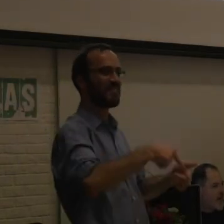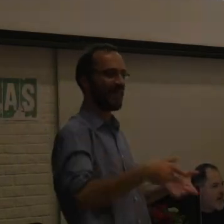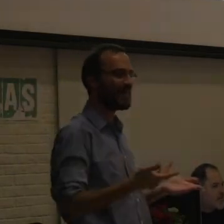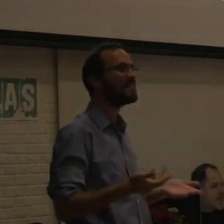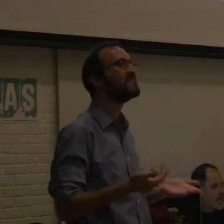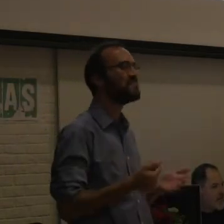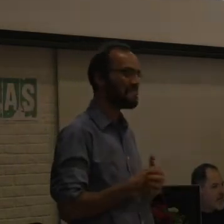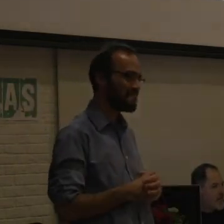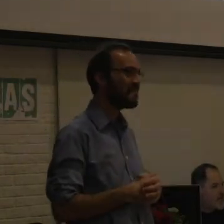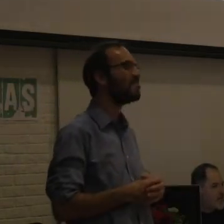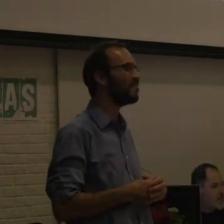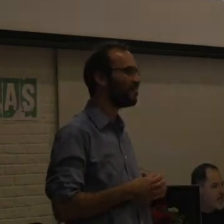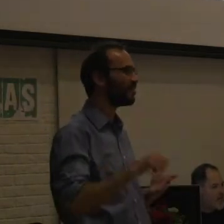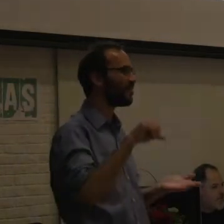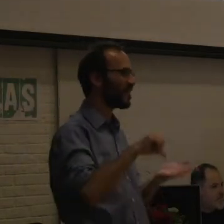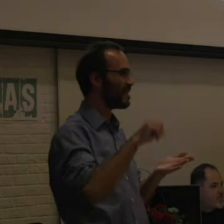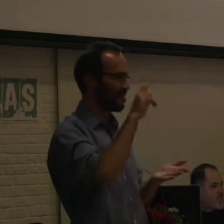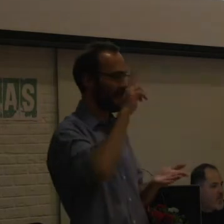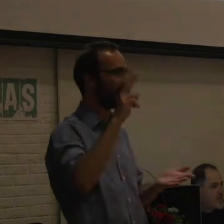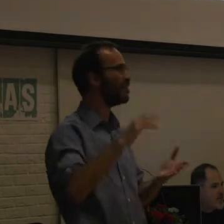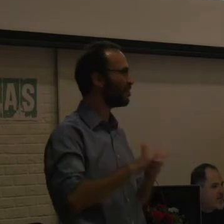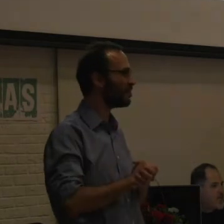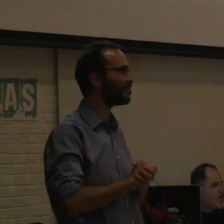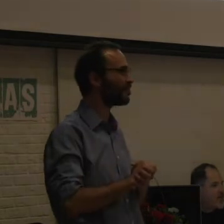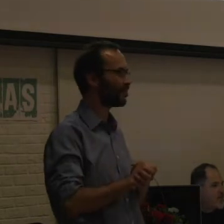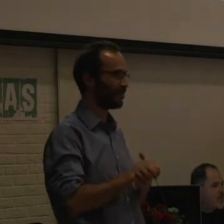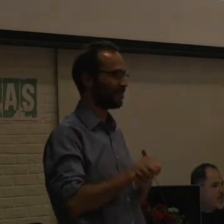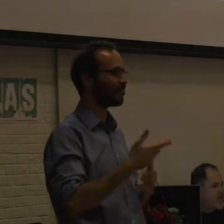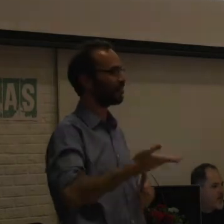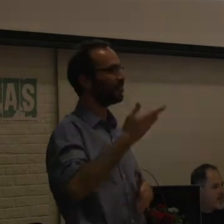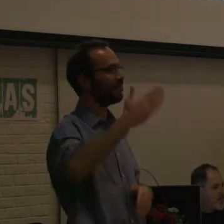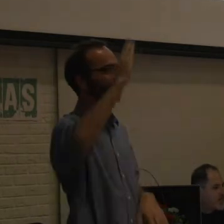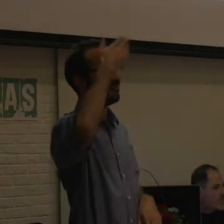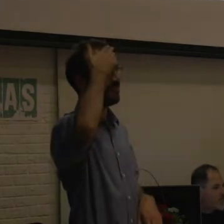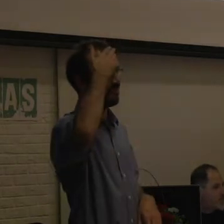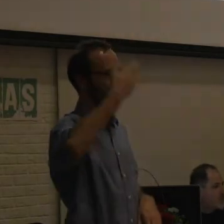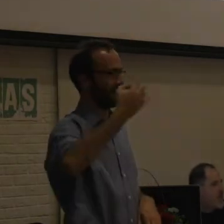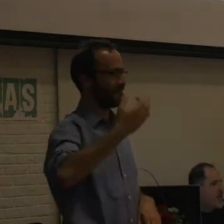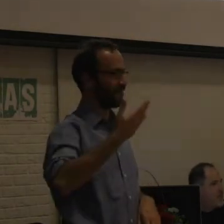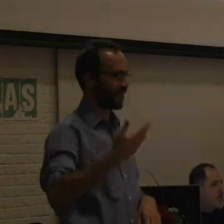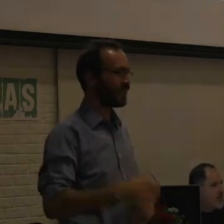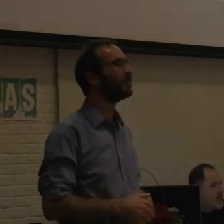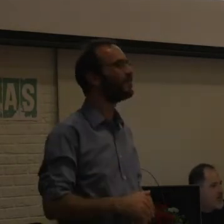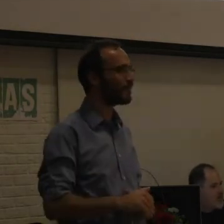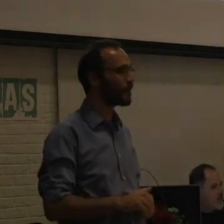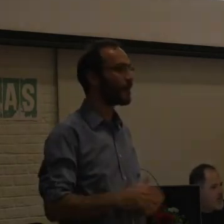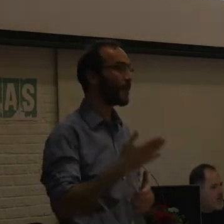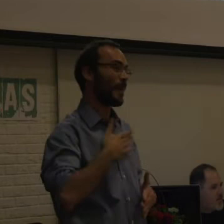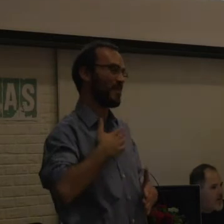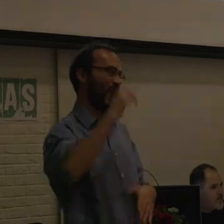aquí en el centro de Madrid, presidiendo el Salón del Prado. Así que esa es un poco mi visión de la